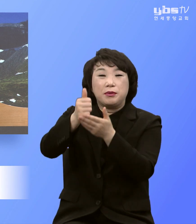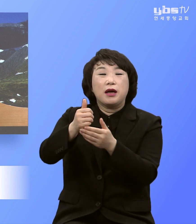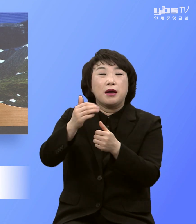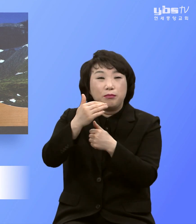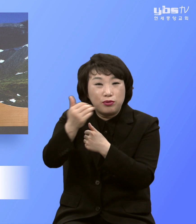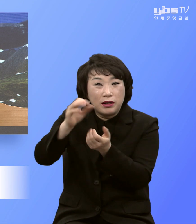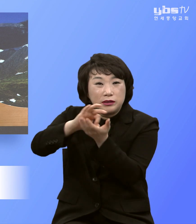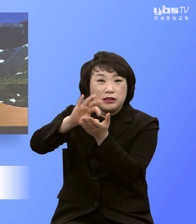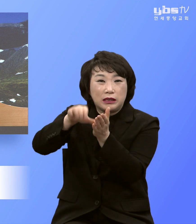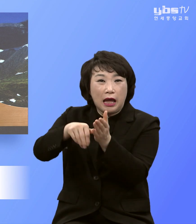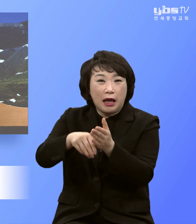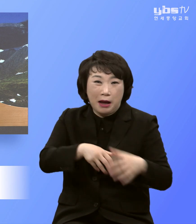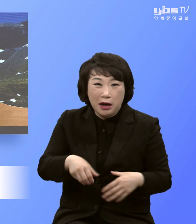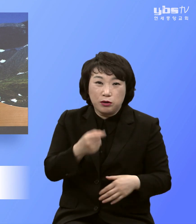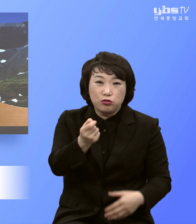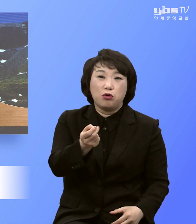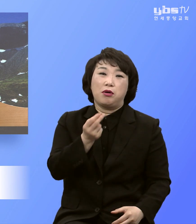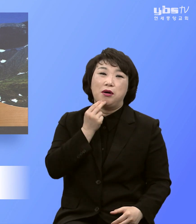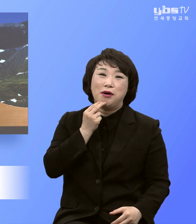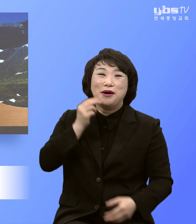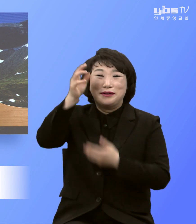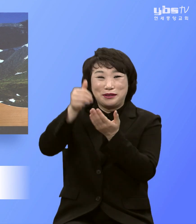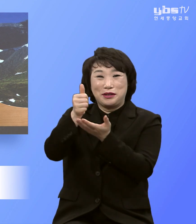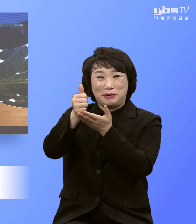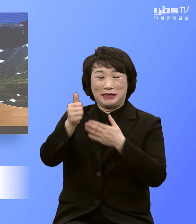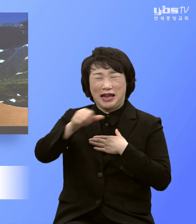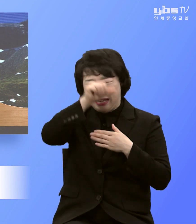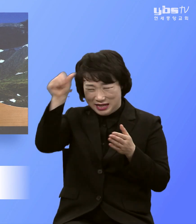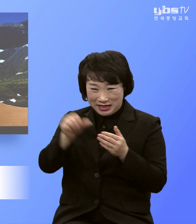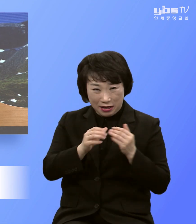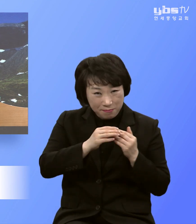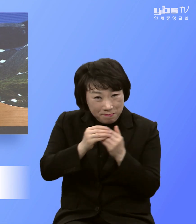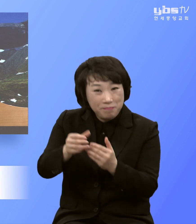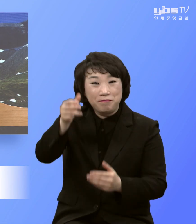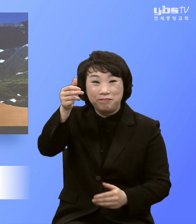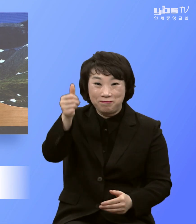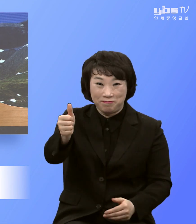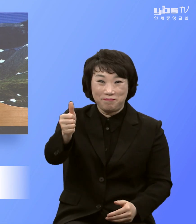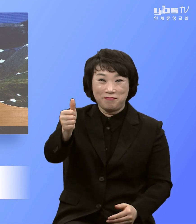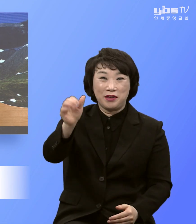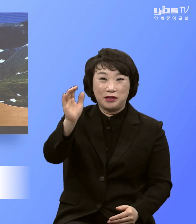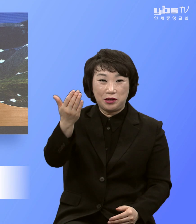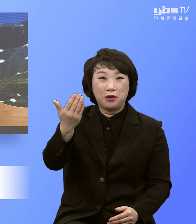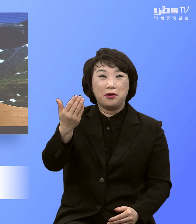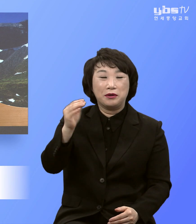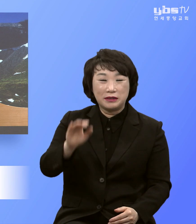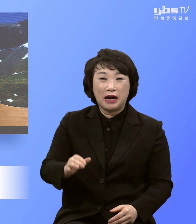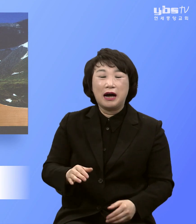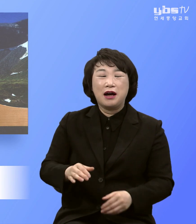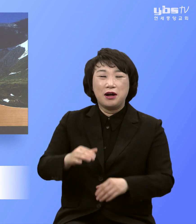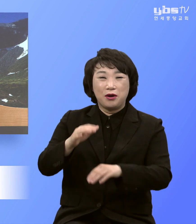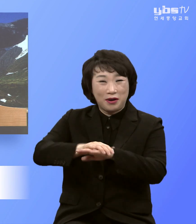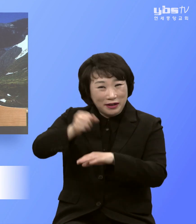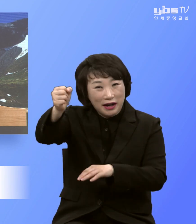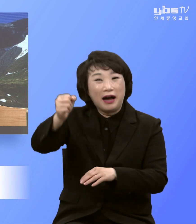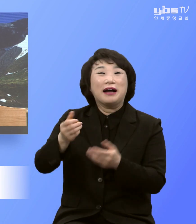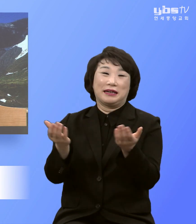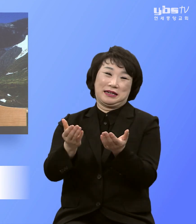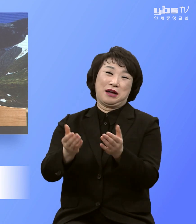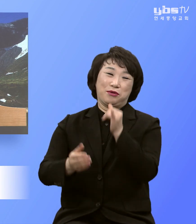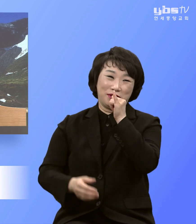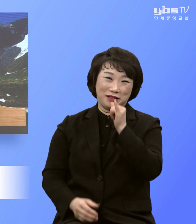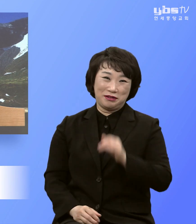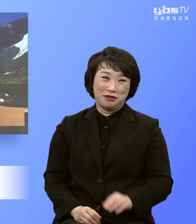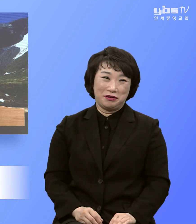사용하시는데, 지체 없이 성령이 내 인생의 경영자로서 주권을 가지고 일하시게 한다,